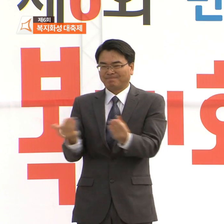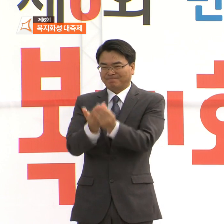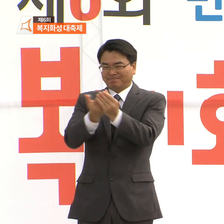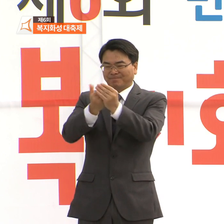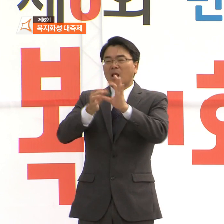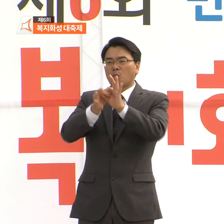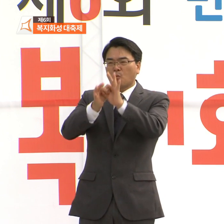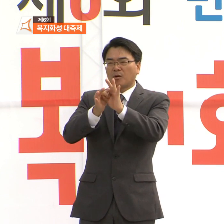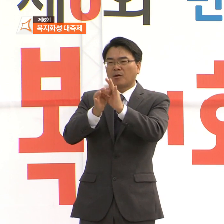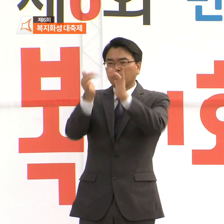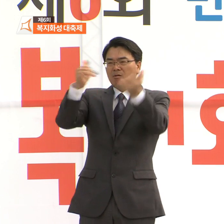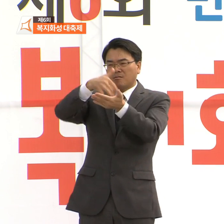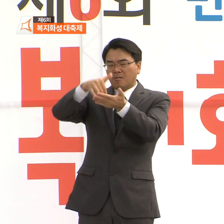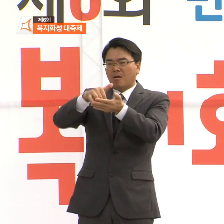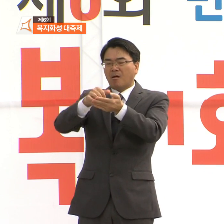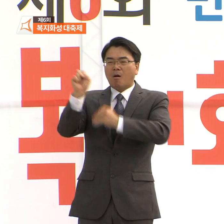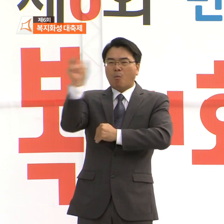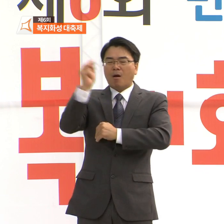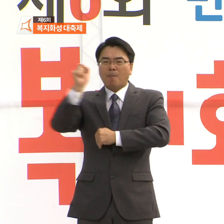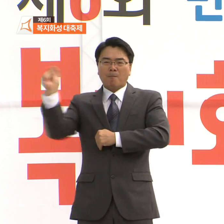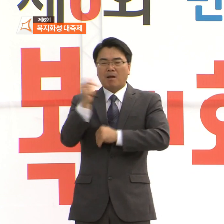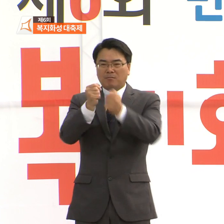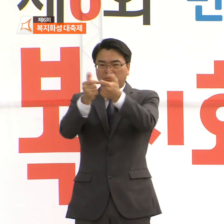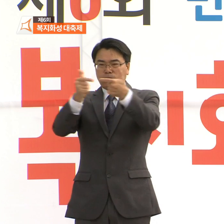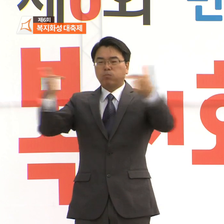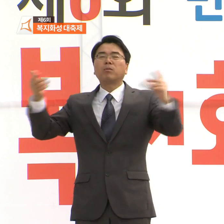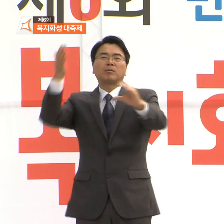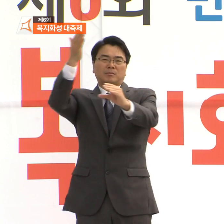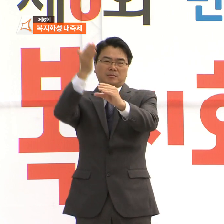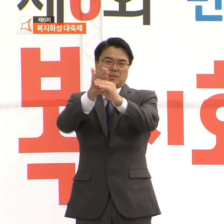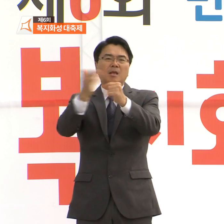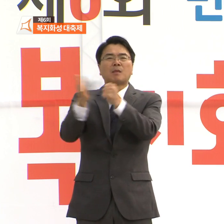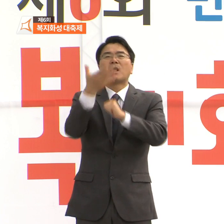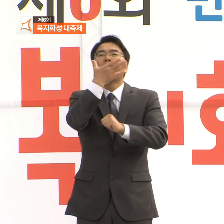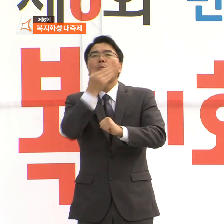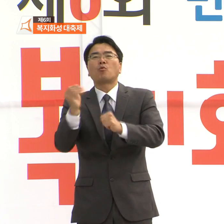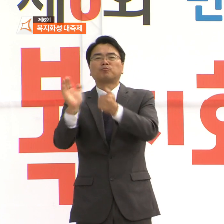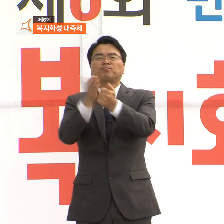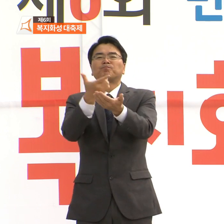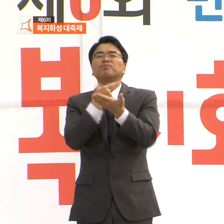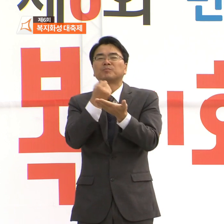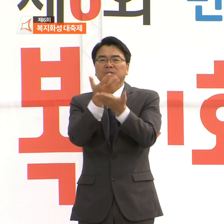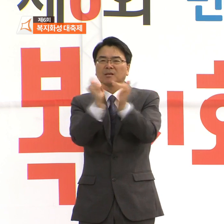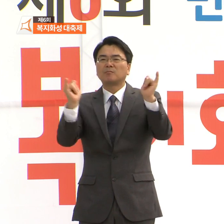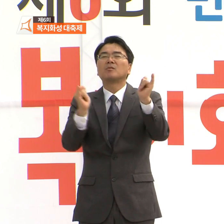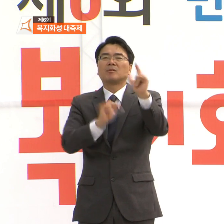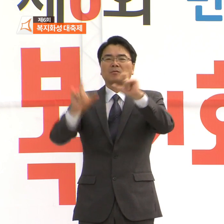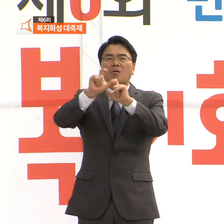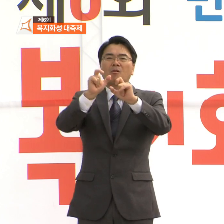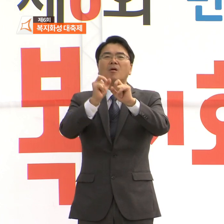인구가 급속하게 증가를 하고 있습니다. 이에 따라서 이제 복지 수요도 증가를 하고 또